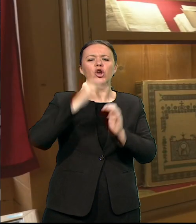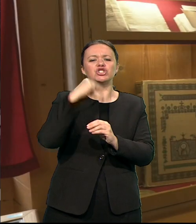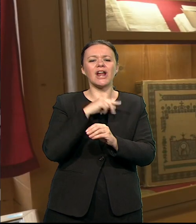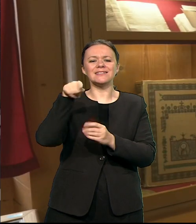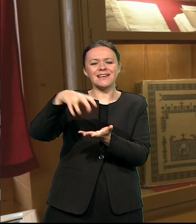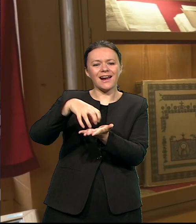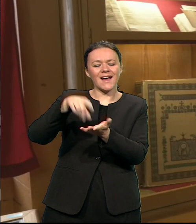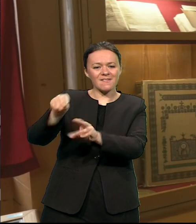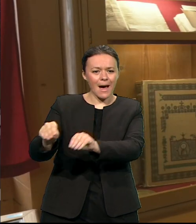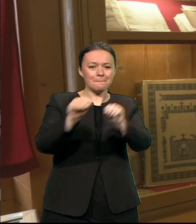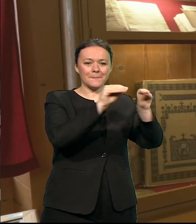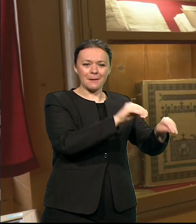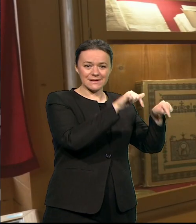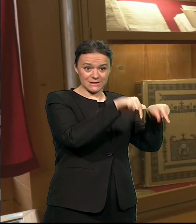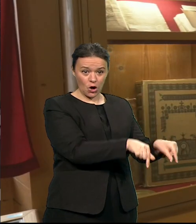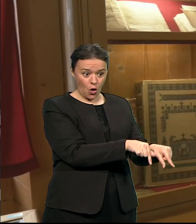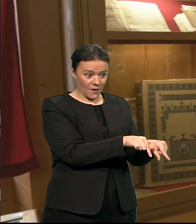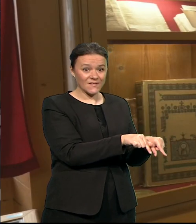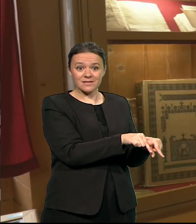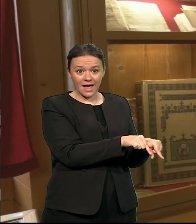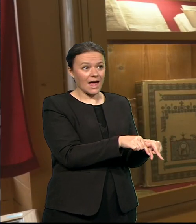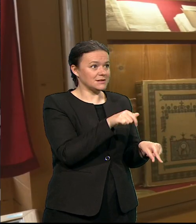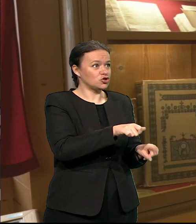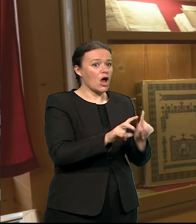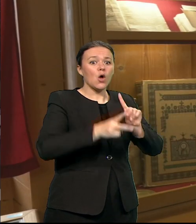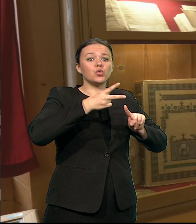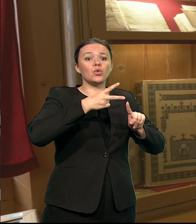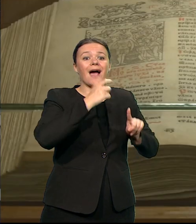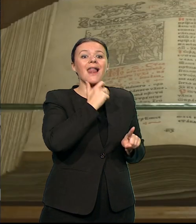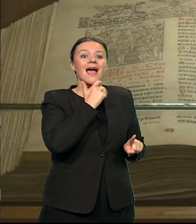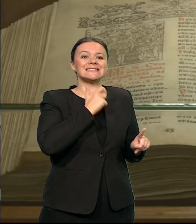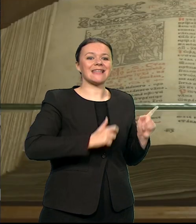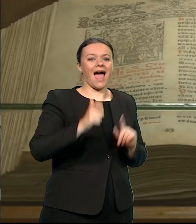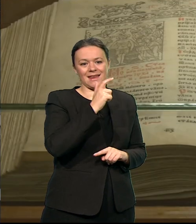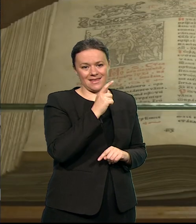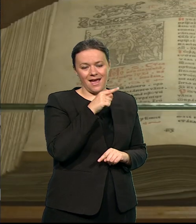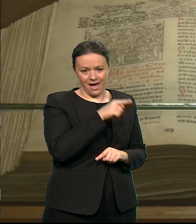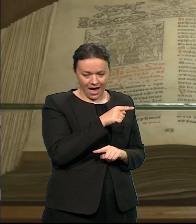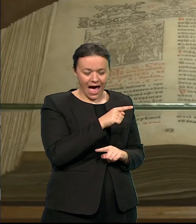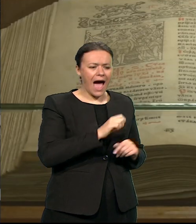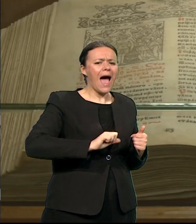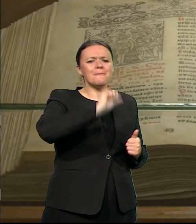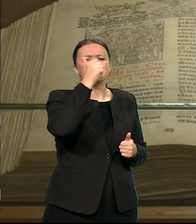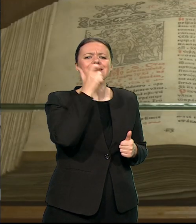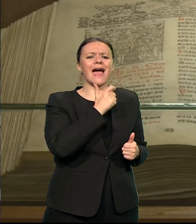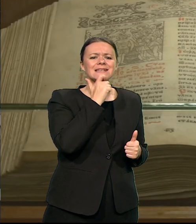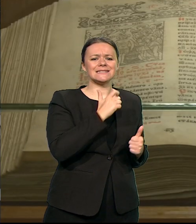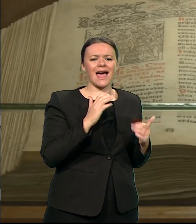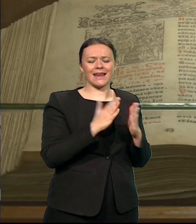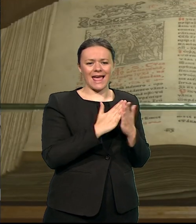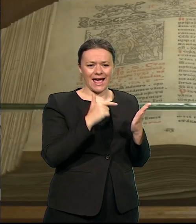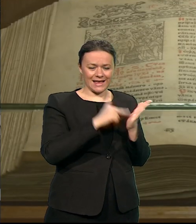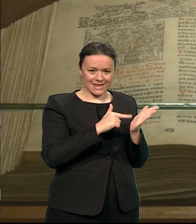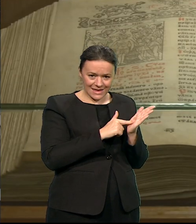crkve. I to je druga najstarija knjiga koju mi čuvamo u gimnaziji, a najstarija je upravo ova ovde, to je